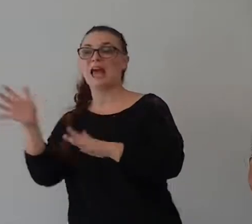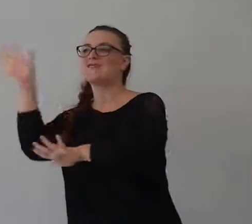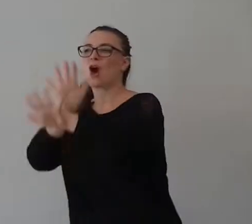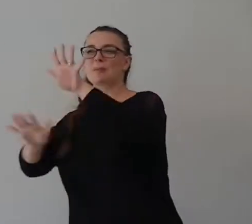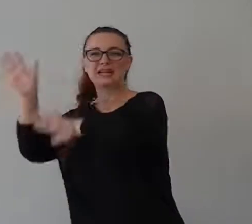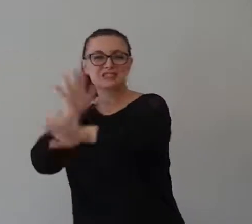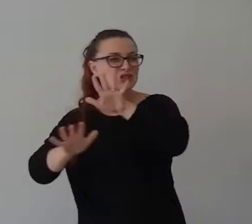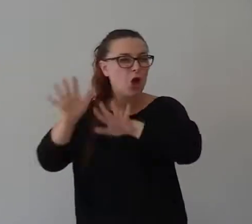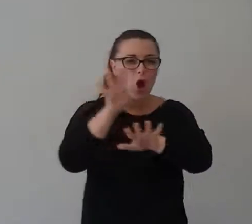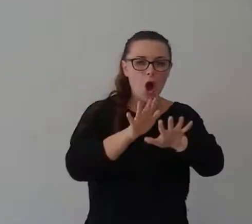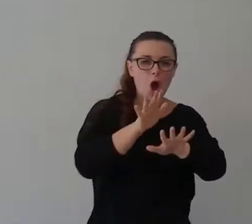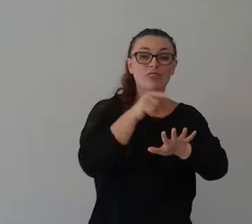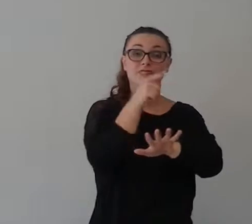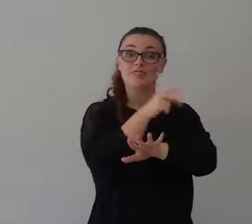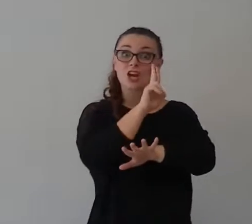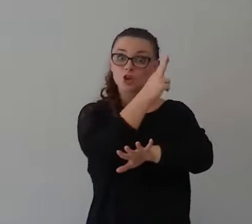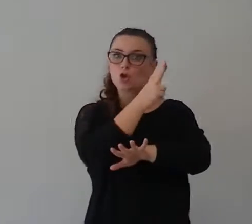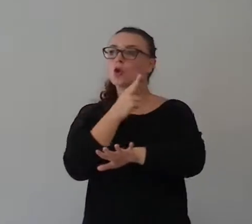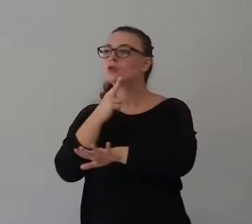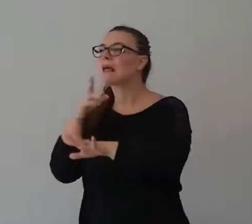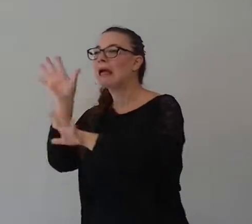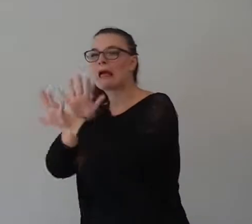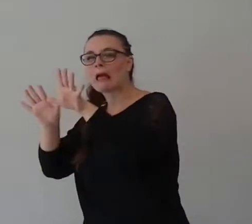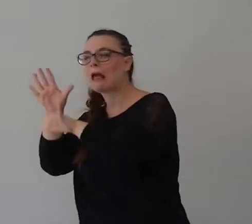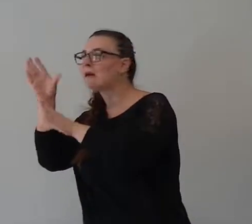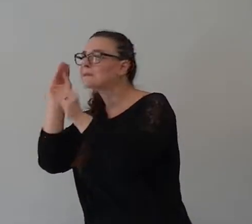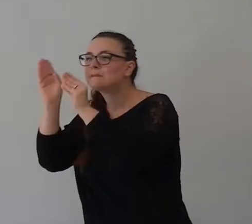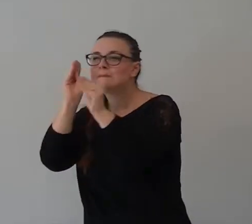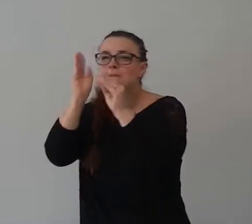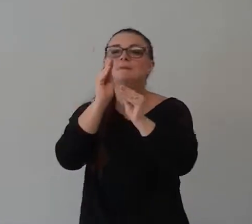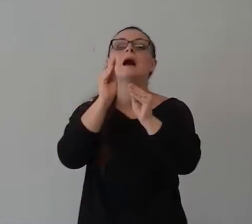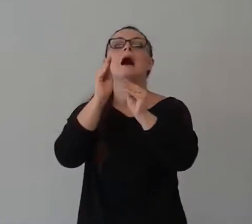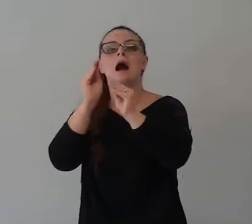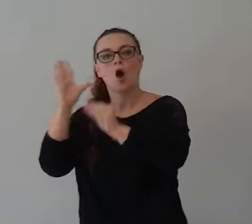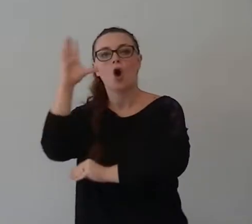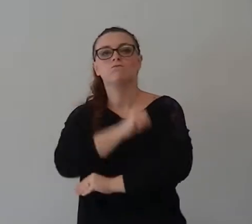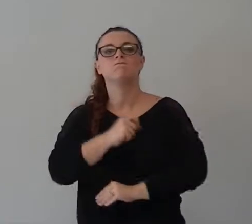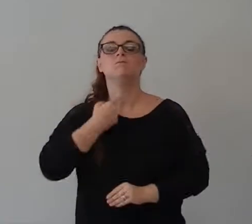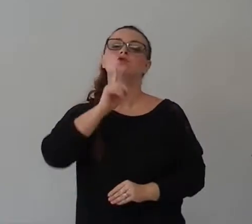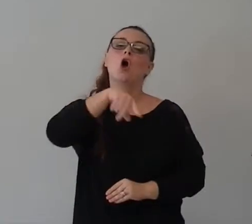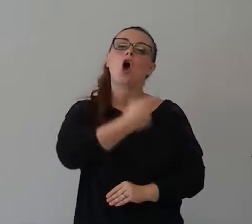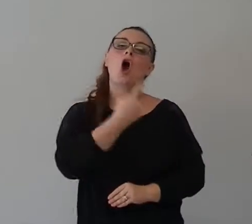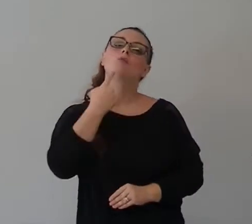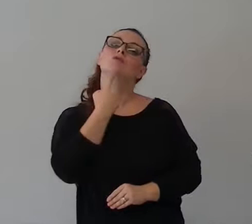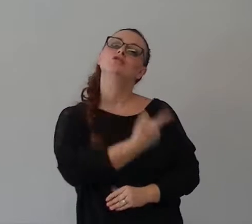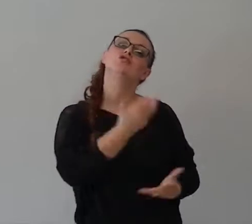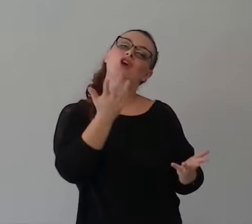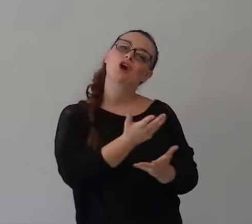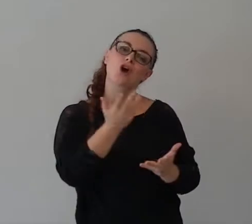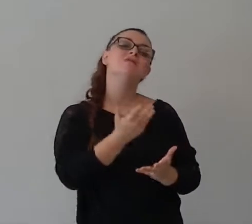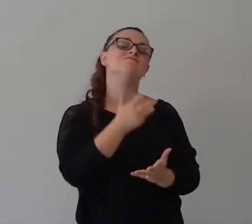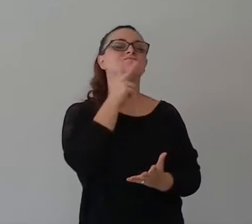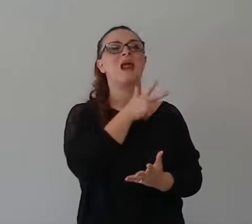adesso. Sapeva, conosceva, ma non gli basta di dire ok, che brava